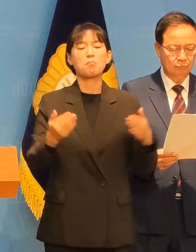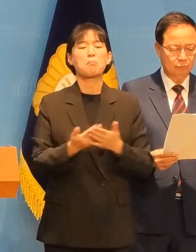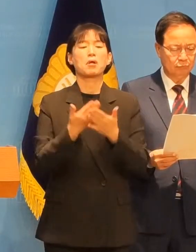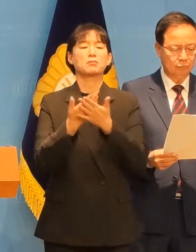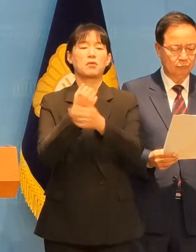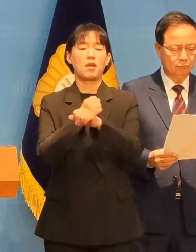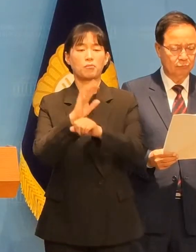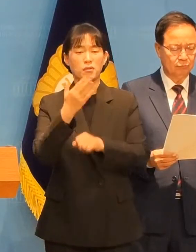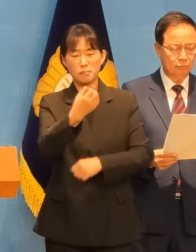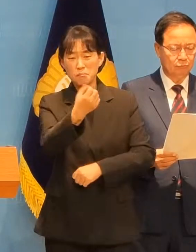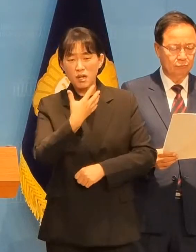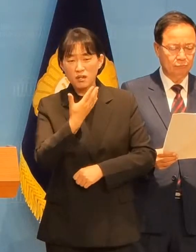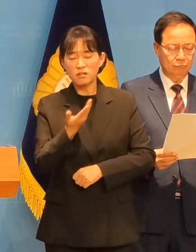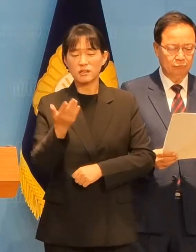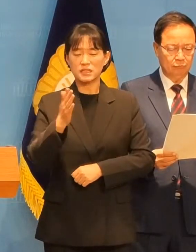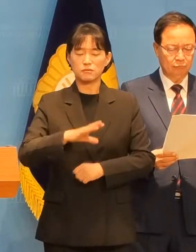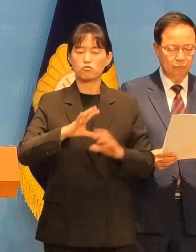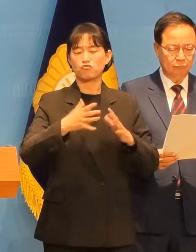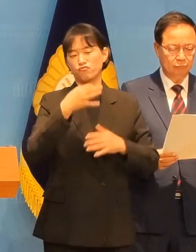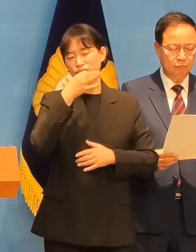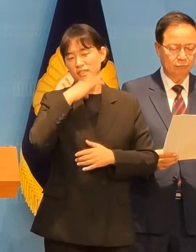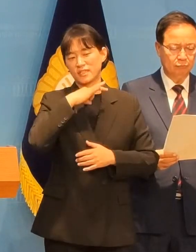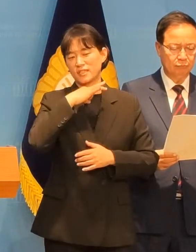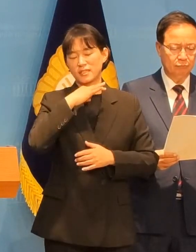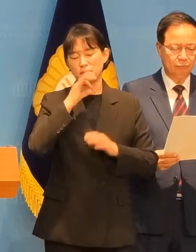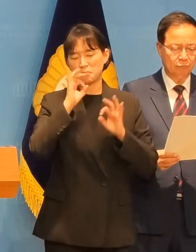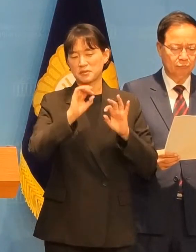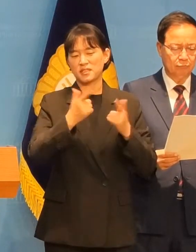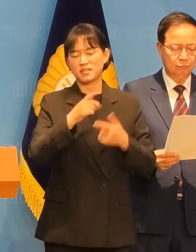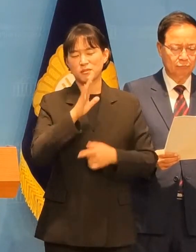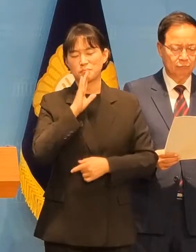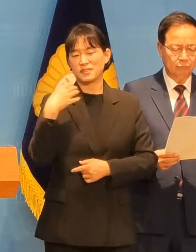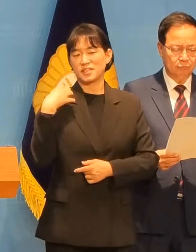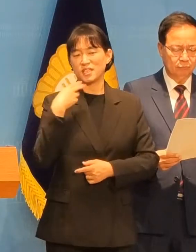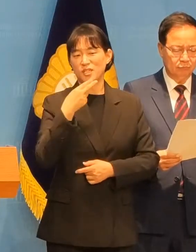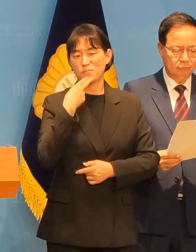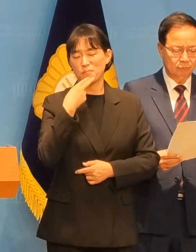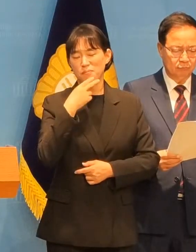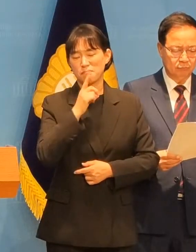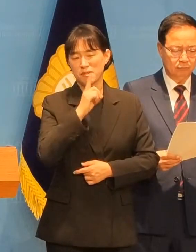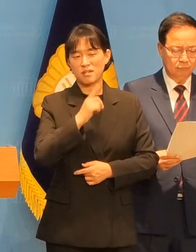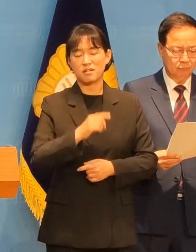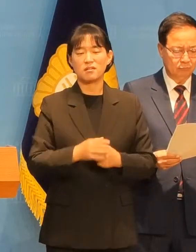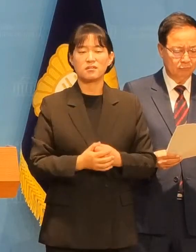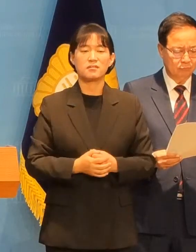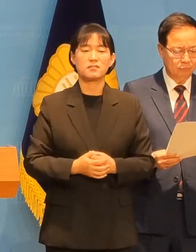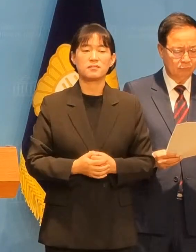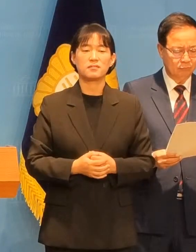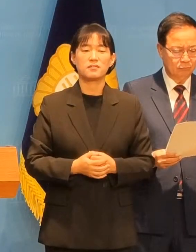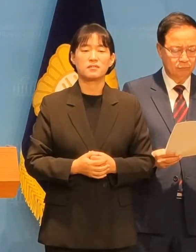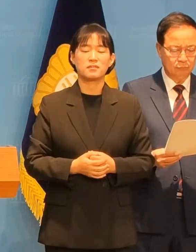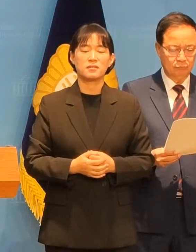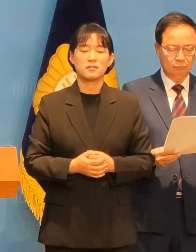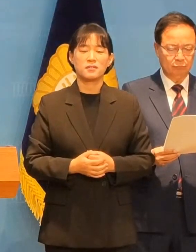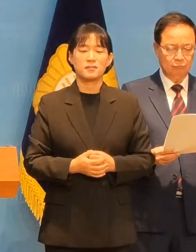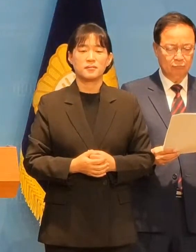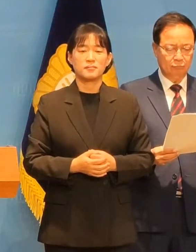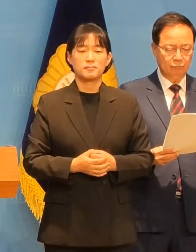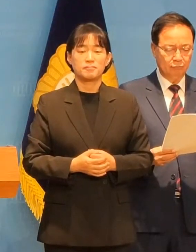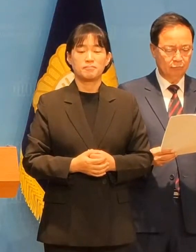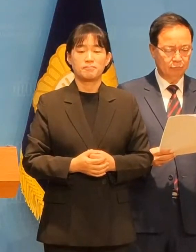주장을 하지만 이는 국익을 외면한 매우 무책임하고 포퓰리즘적인 발상이라고밖에 볼 수 없습니다.